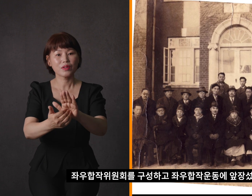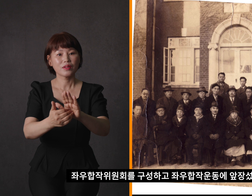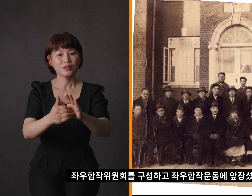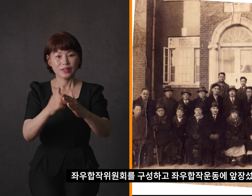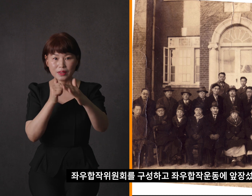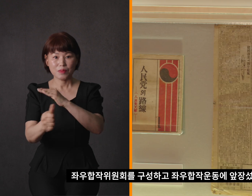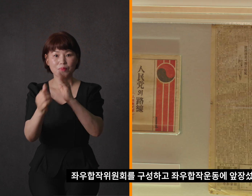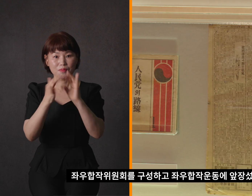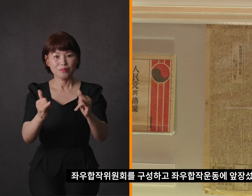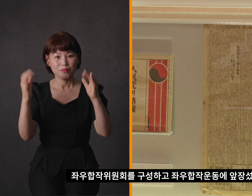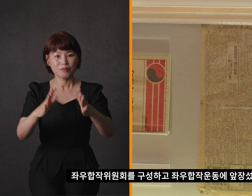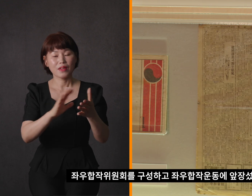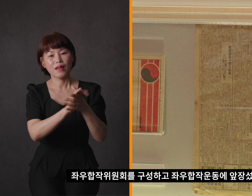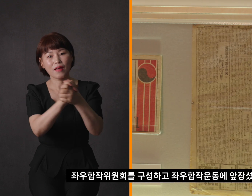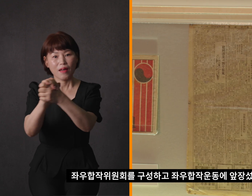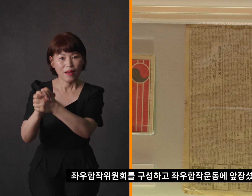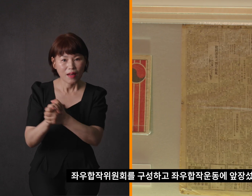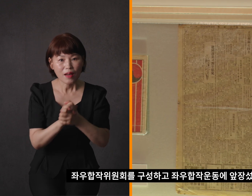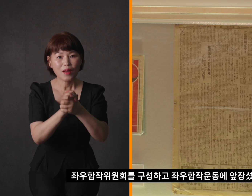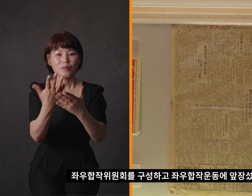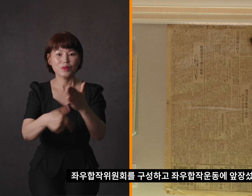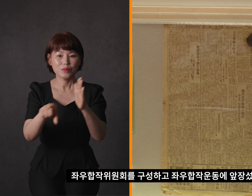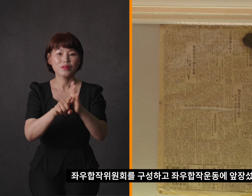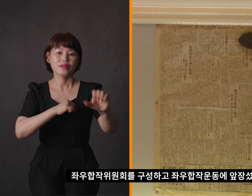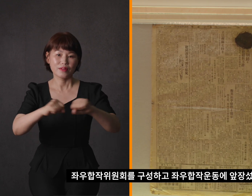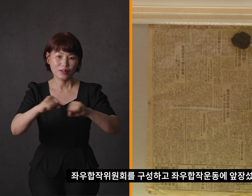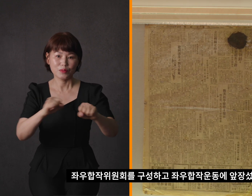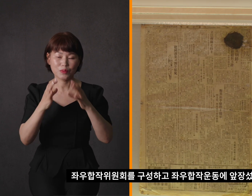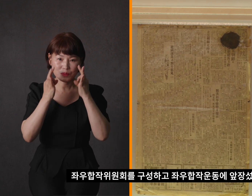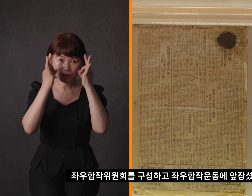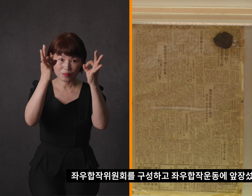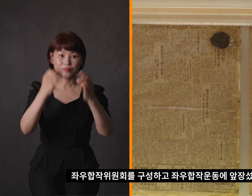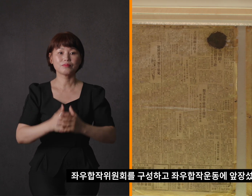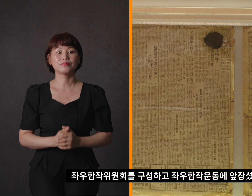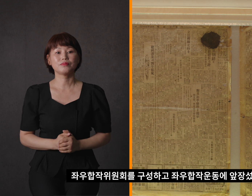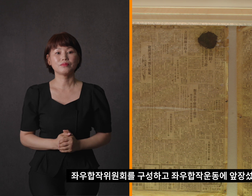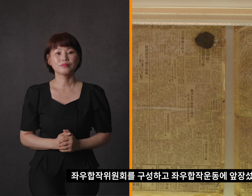좌우합작위원회를 구성하고 좌우합작운동에 앞장섰습니다.